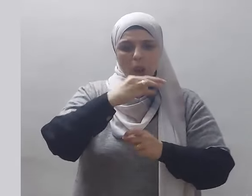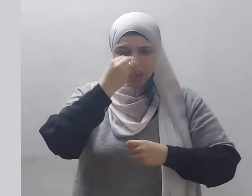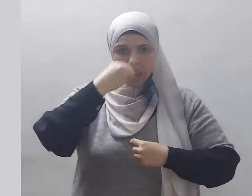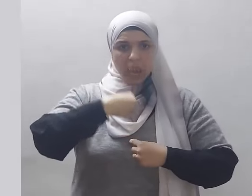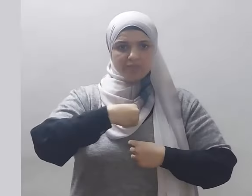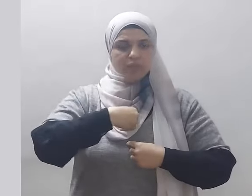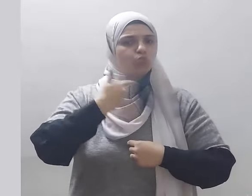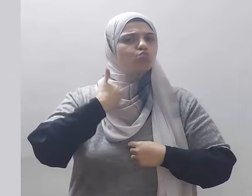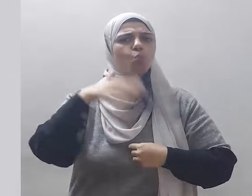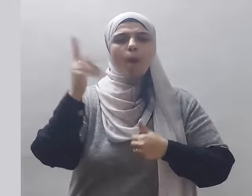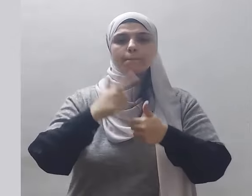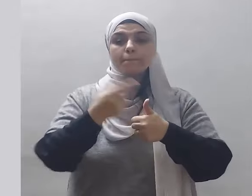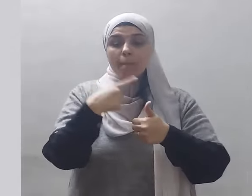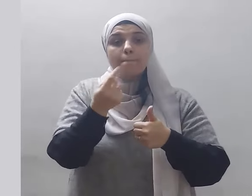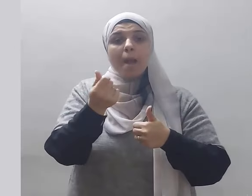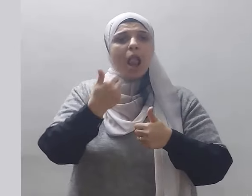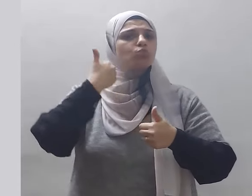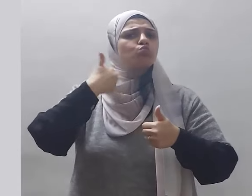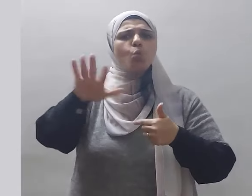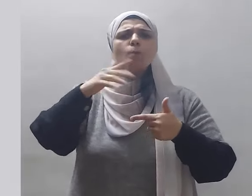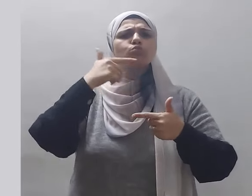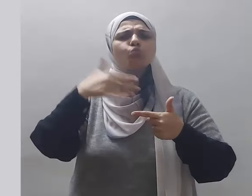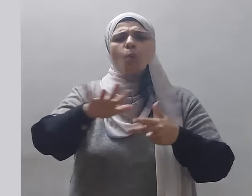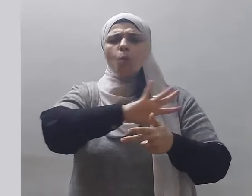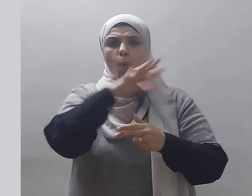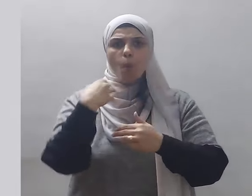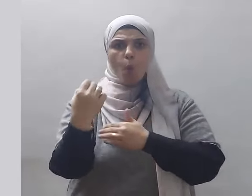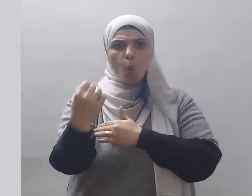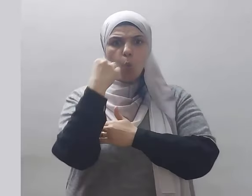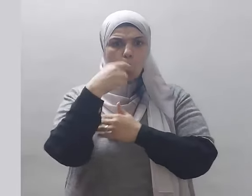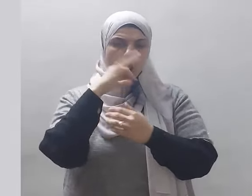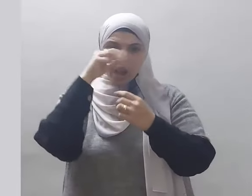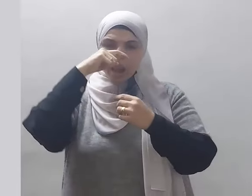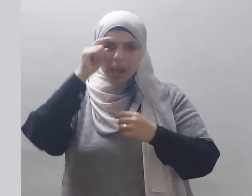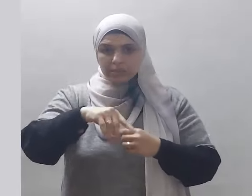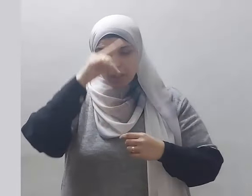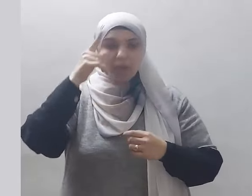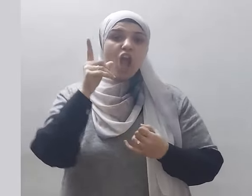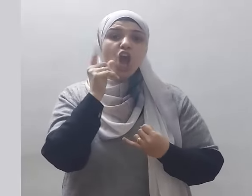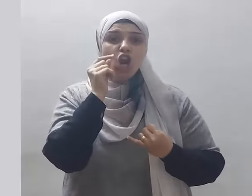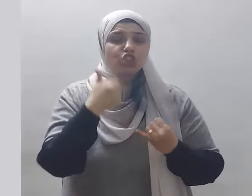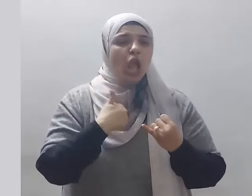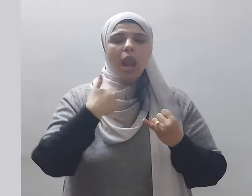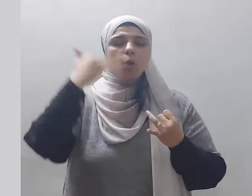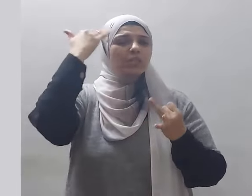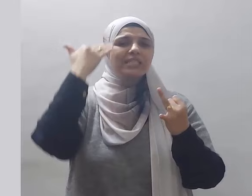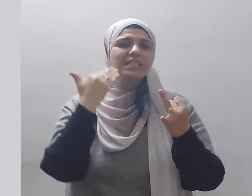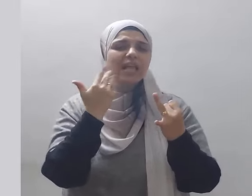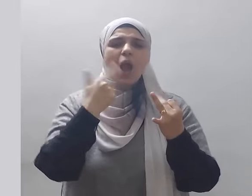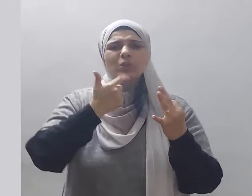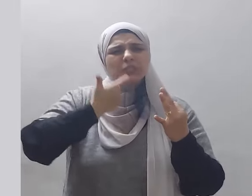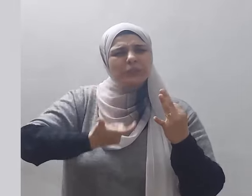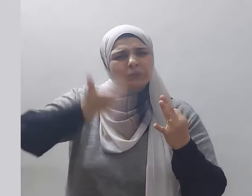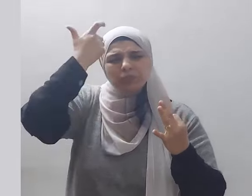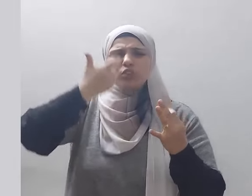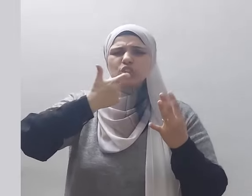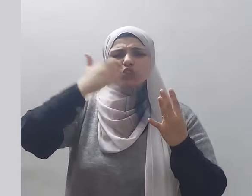واموالهم وبكل ما اوتوا من قوه سواء كانوا رجالا او نساء او كبارا او صغارا